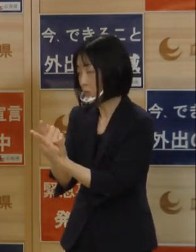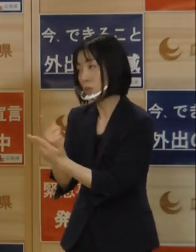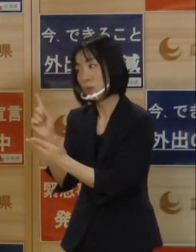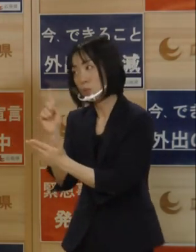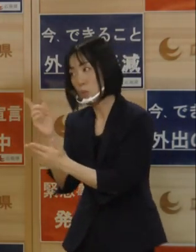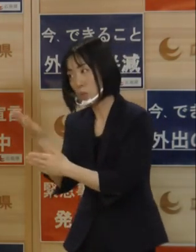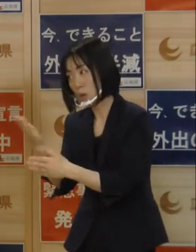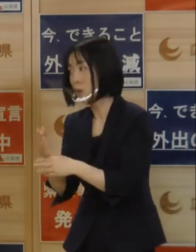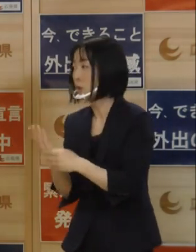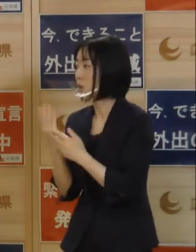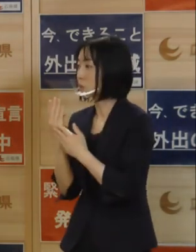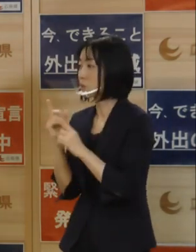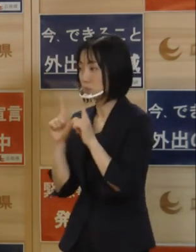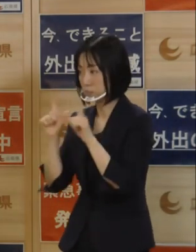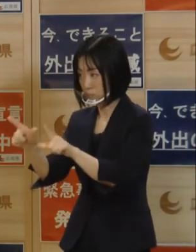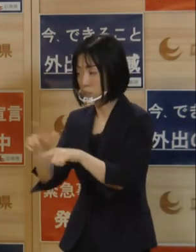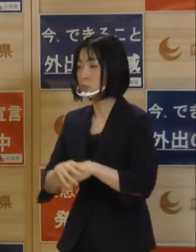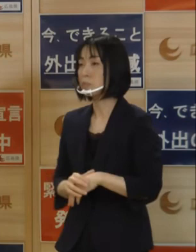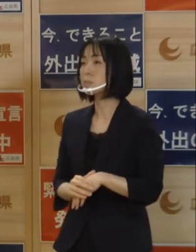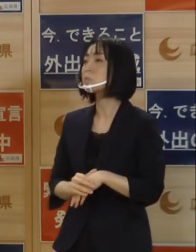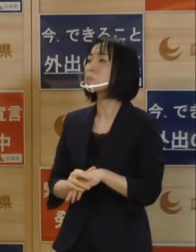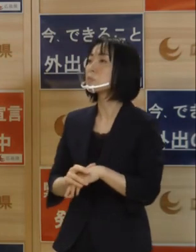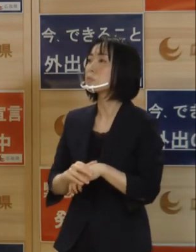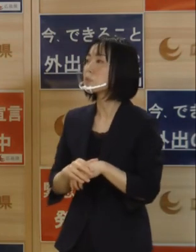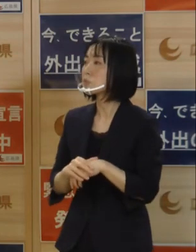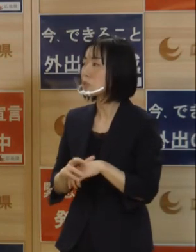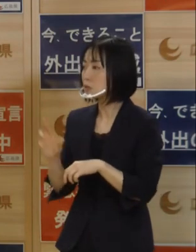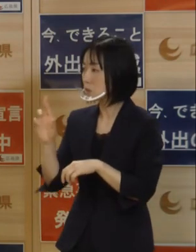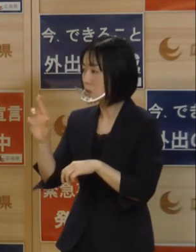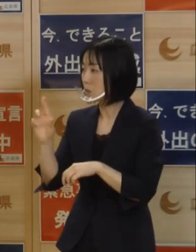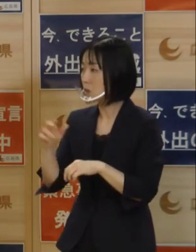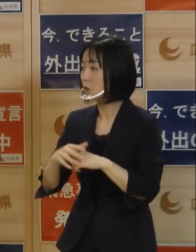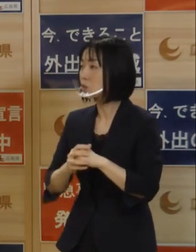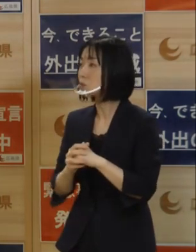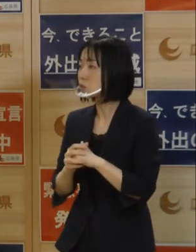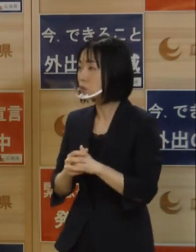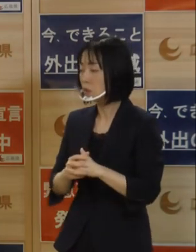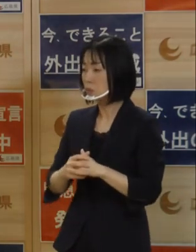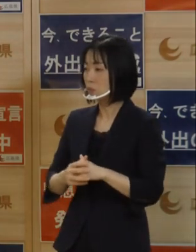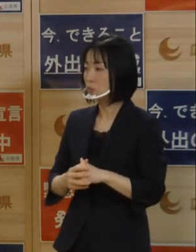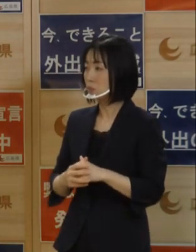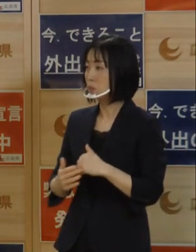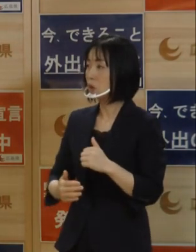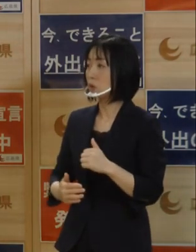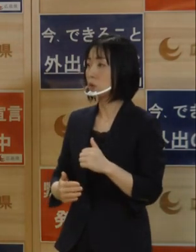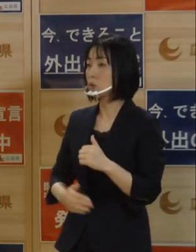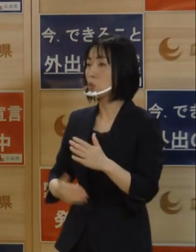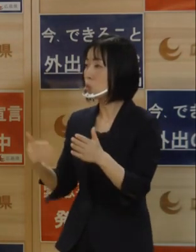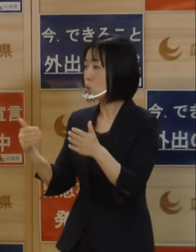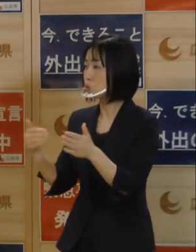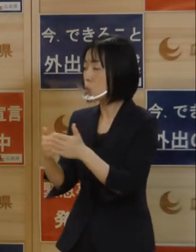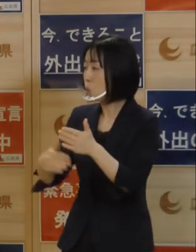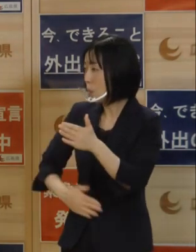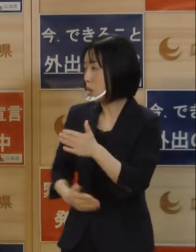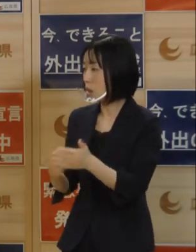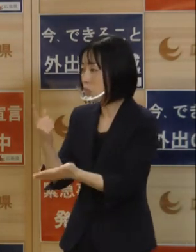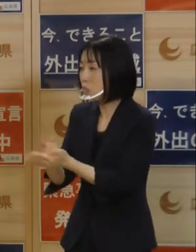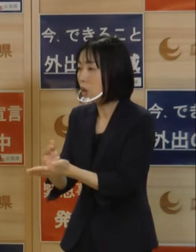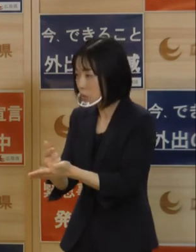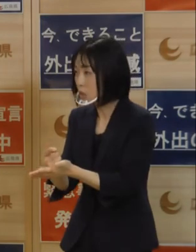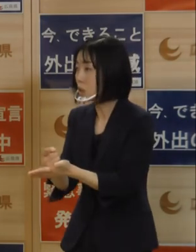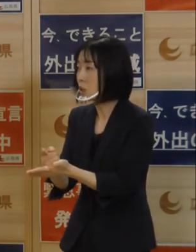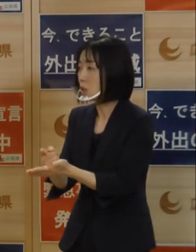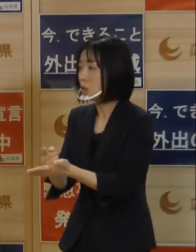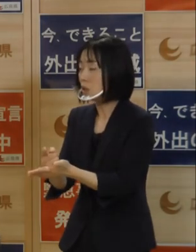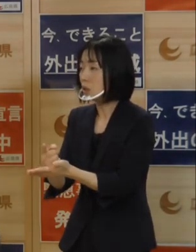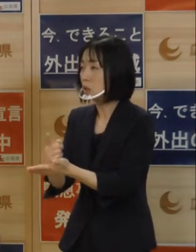ですね、まあ、今回その対象区間は昭和ですけれども、その昭和だけを走っているわけではなくて、沿